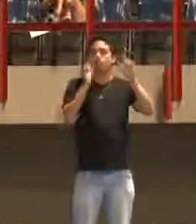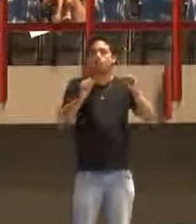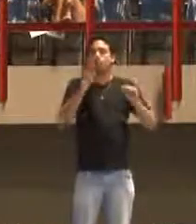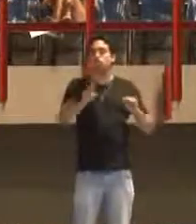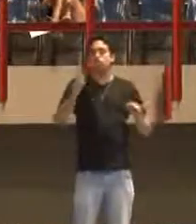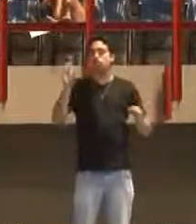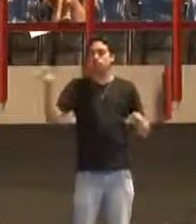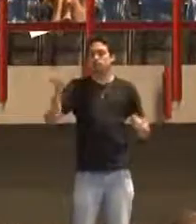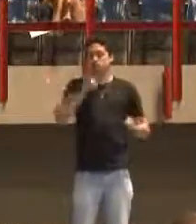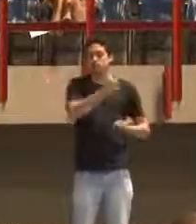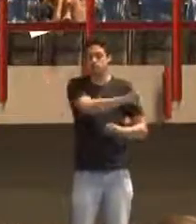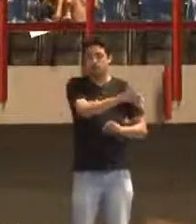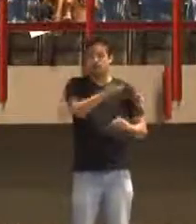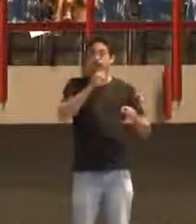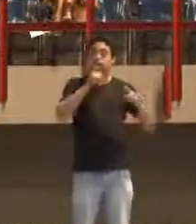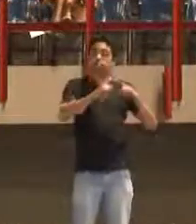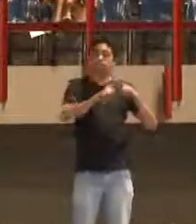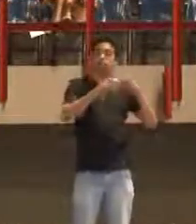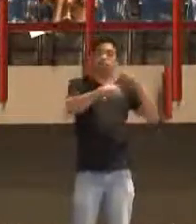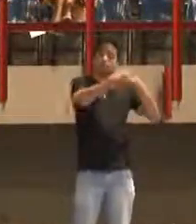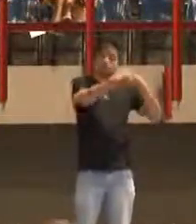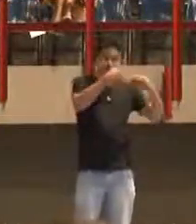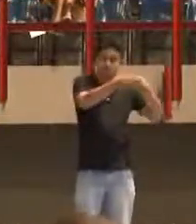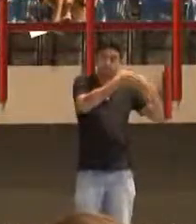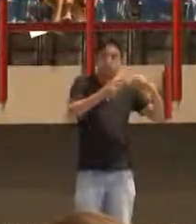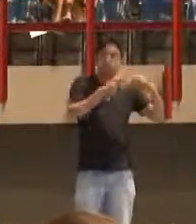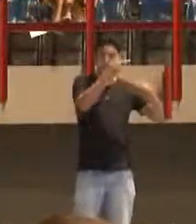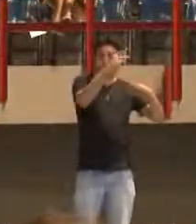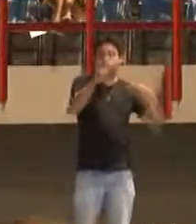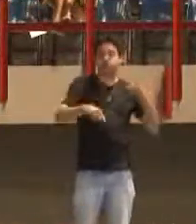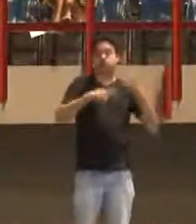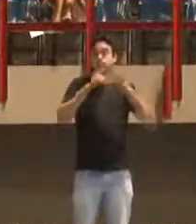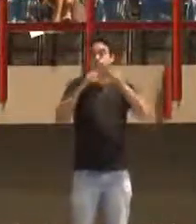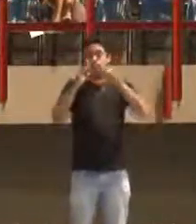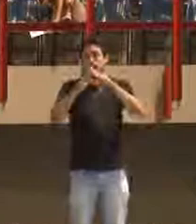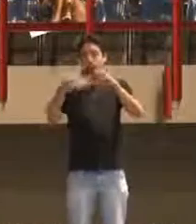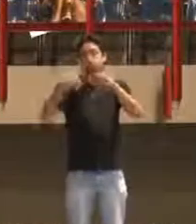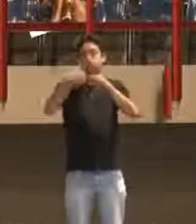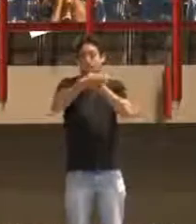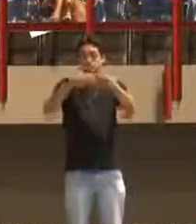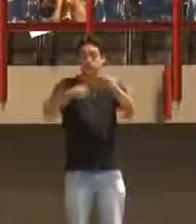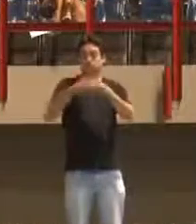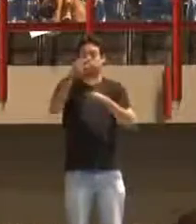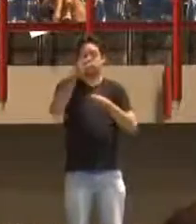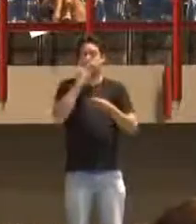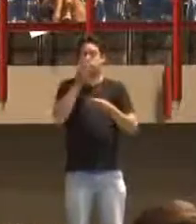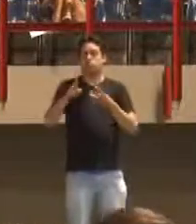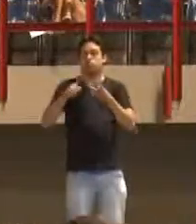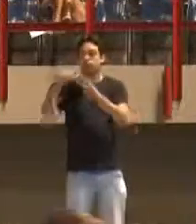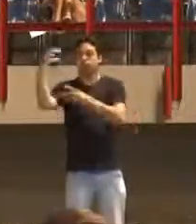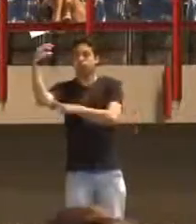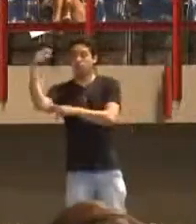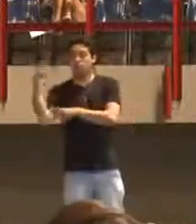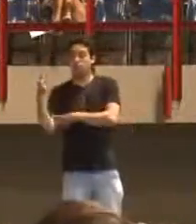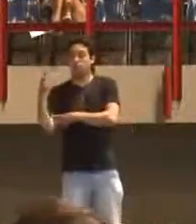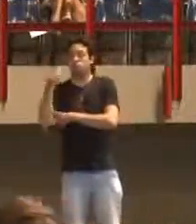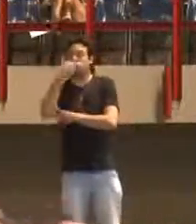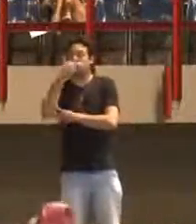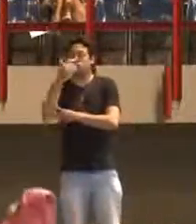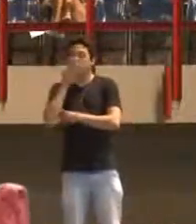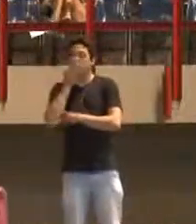usar. O enunciado diz que para pintar a casa, você pode pintar de amarelo, pode pintar de verde, pode pintar de azul. Está escrito